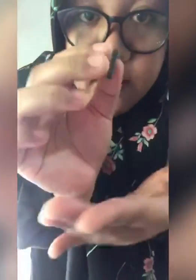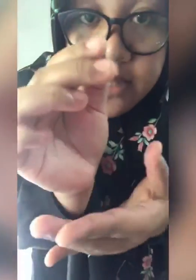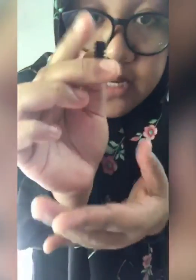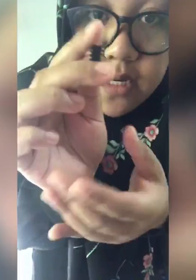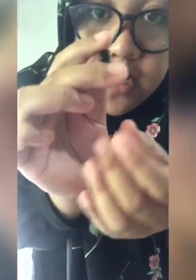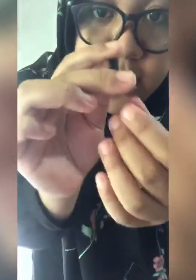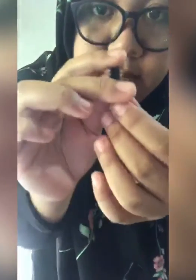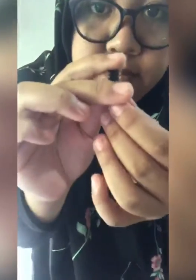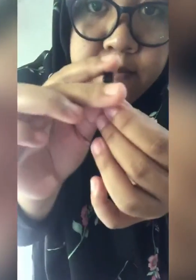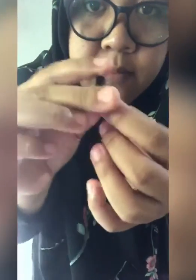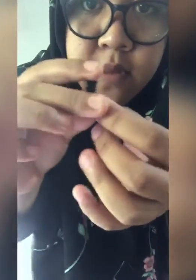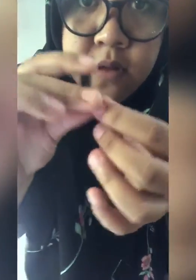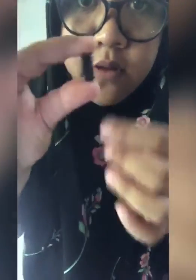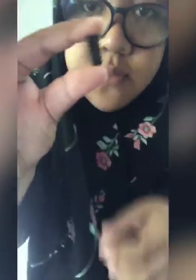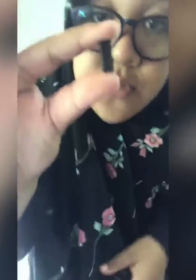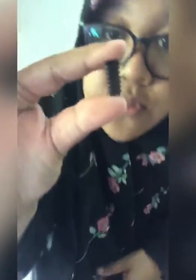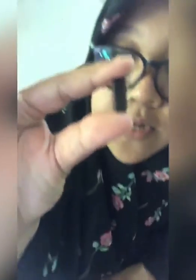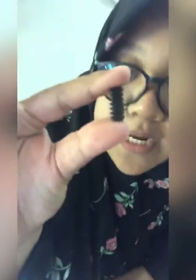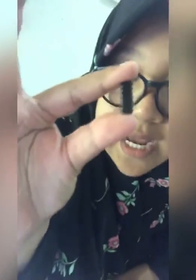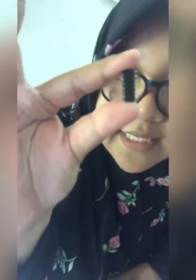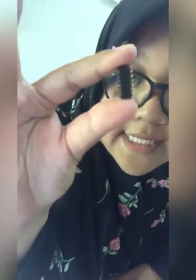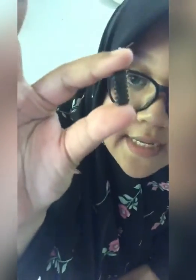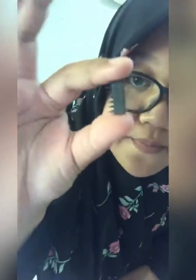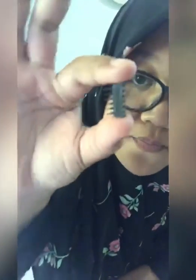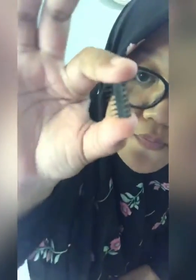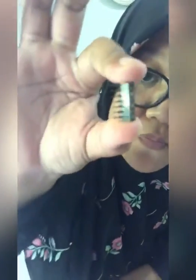Seperti ini nih. Contoh dari IC